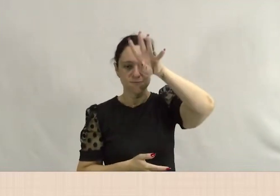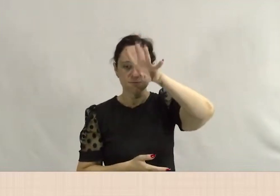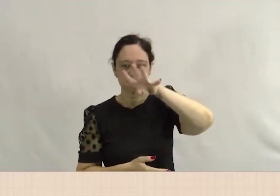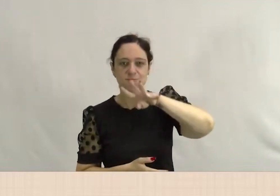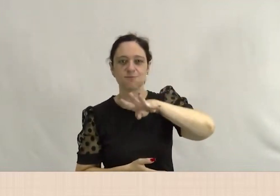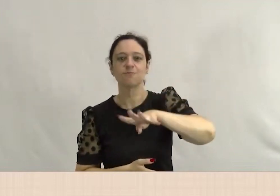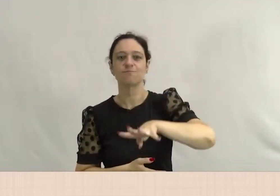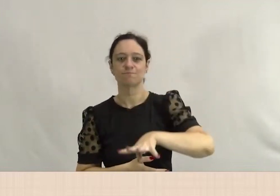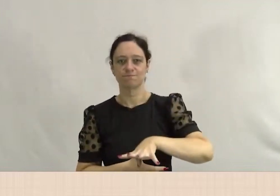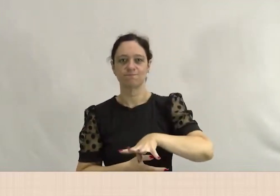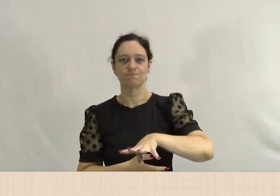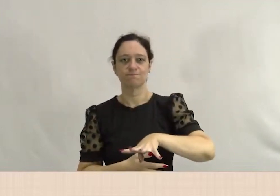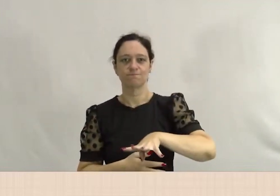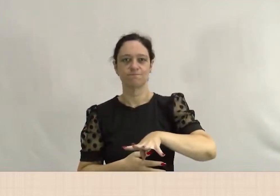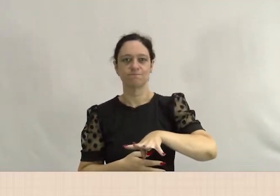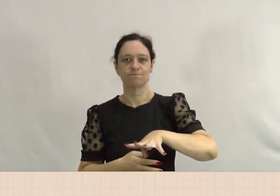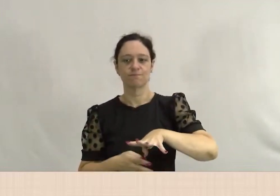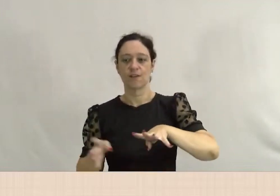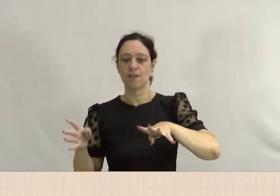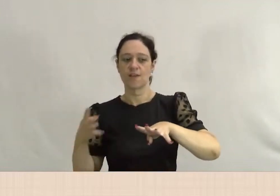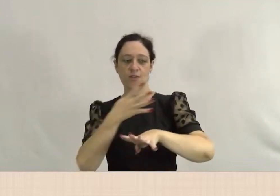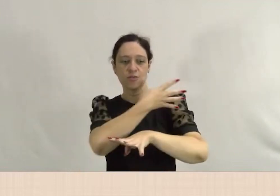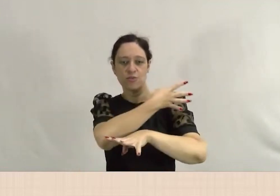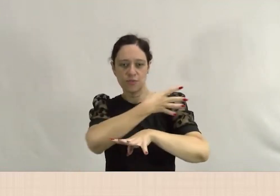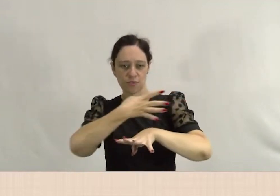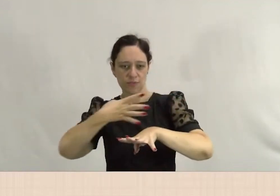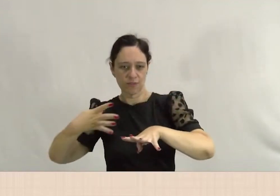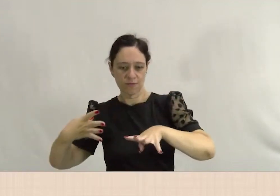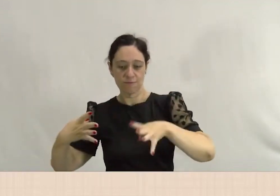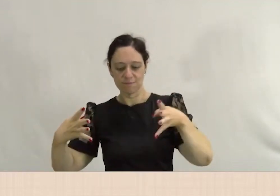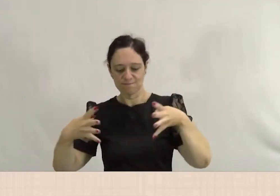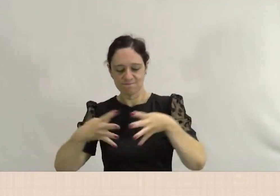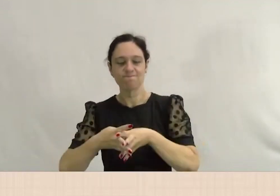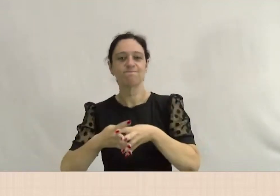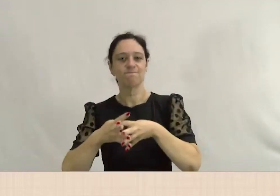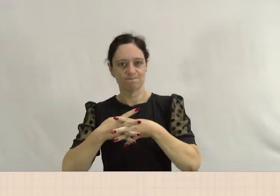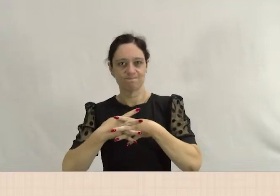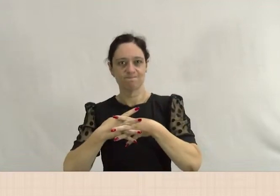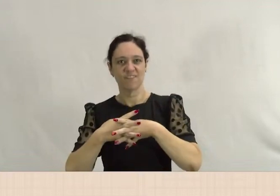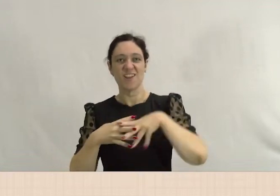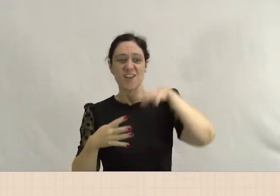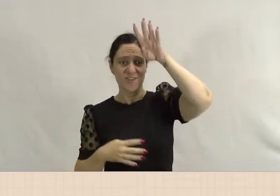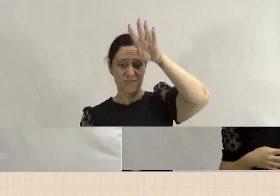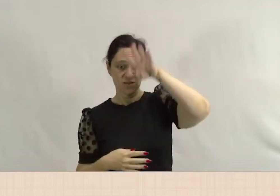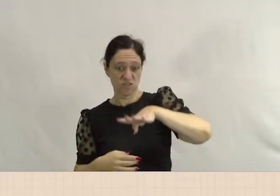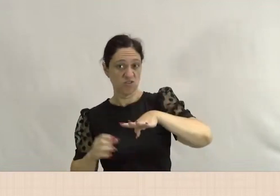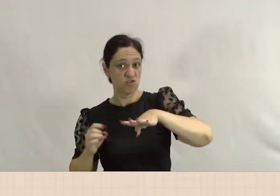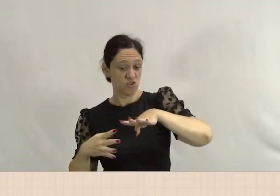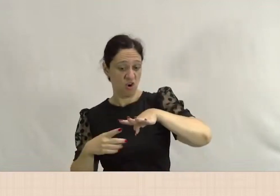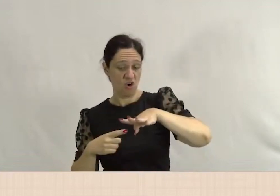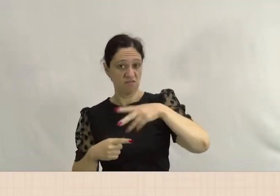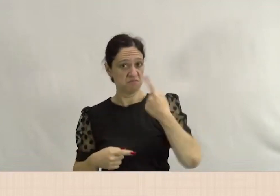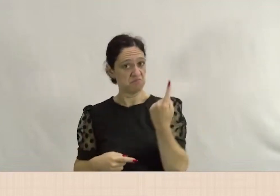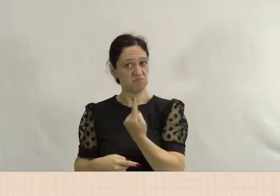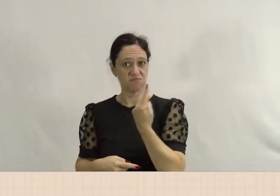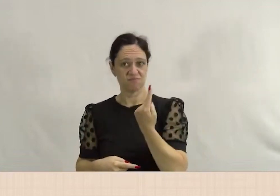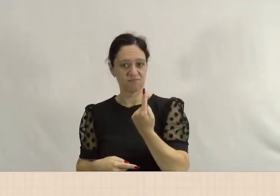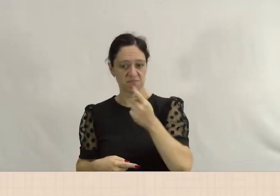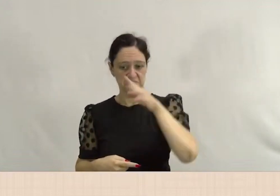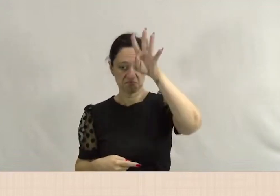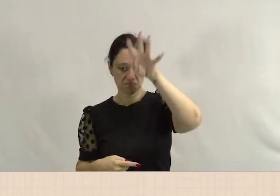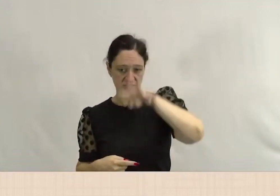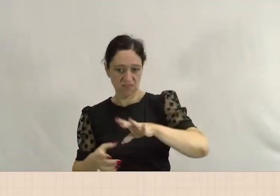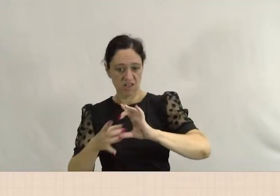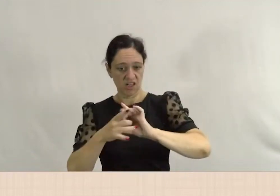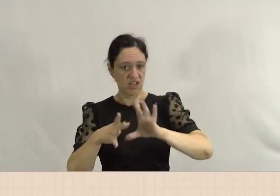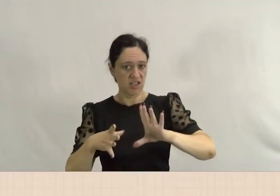sem entrelaçado com os fios horizontais. São fios soltos, não é? Então esse amor